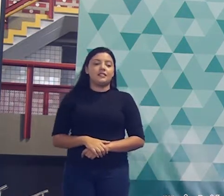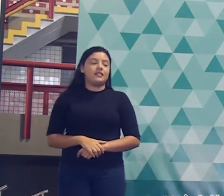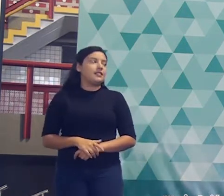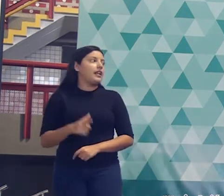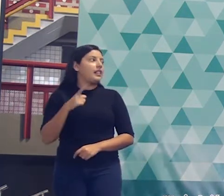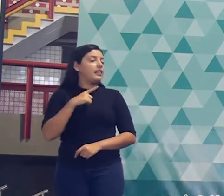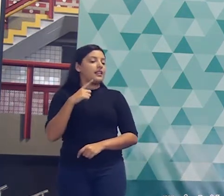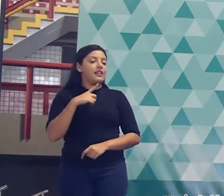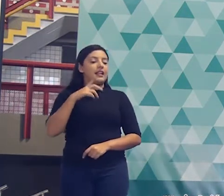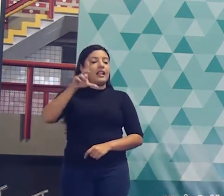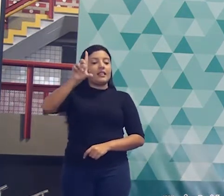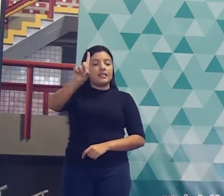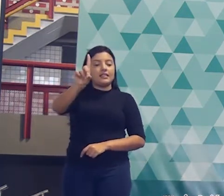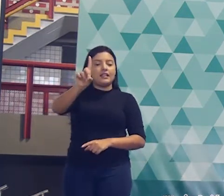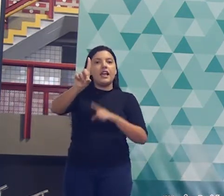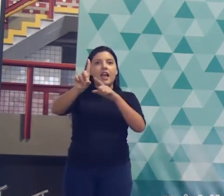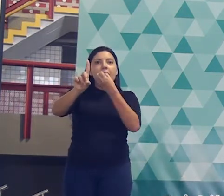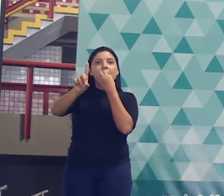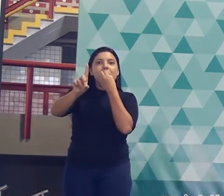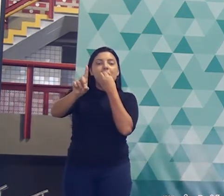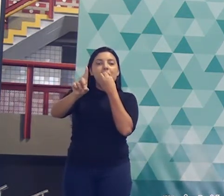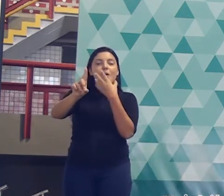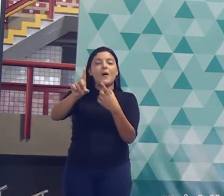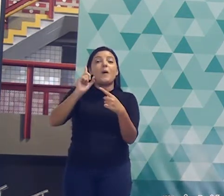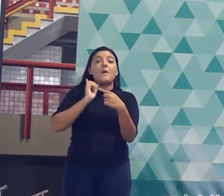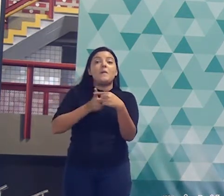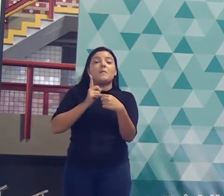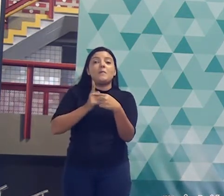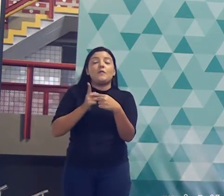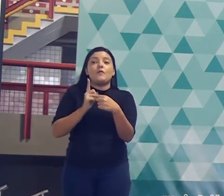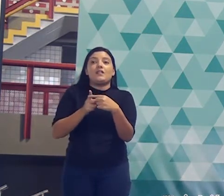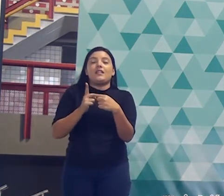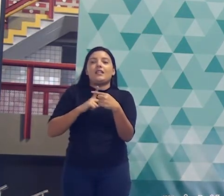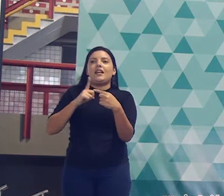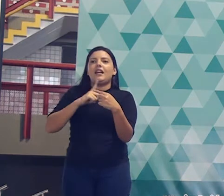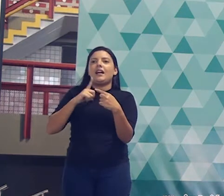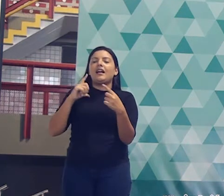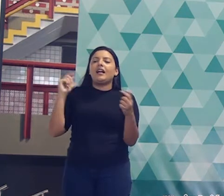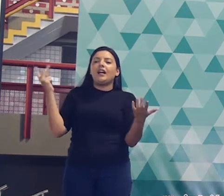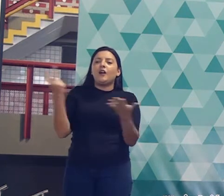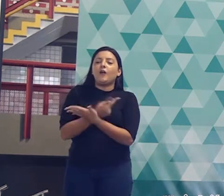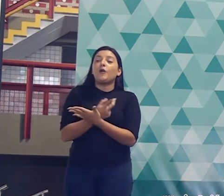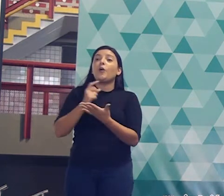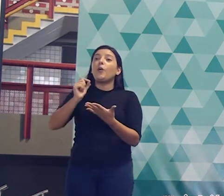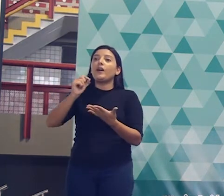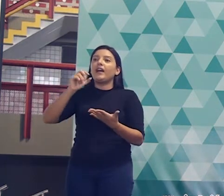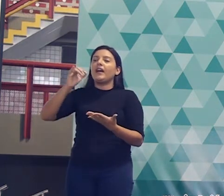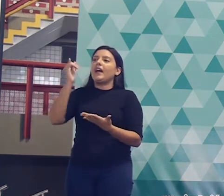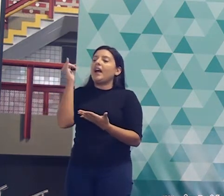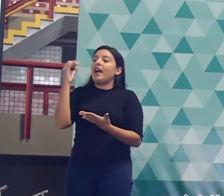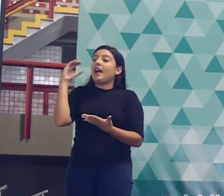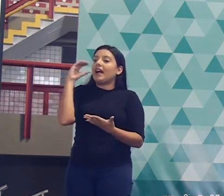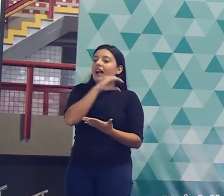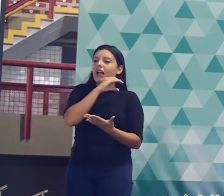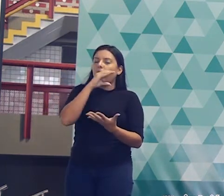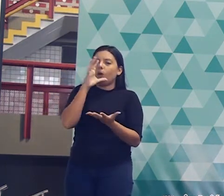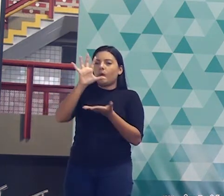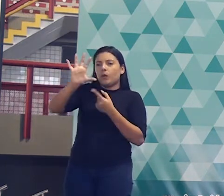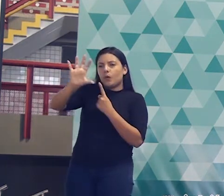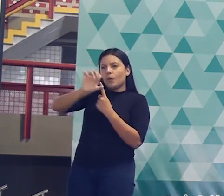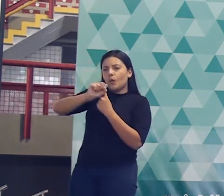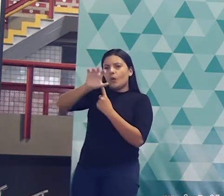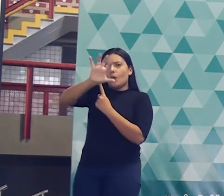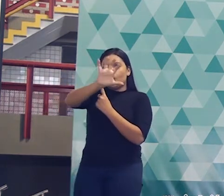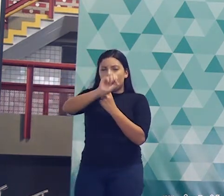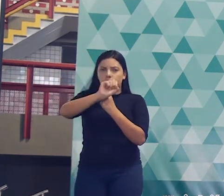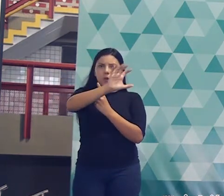D. Satisfatória. Uma vez que a reação direta ocorre com a absorção de calor e promove a formação das